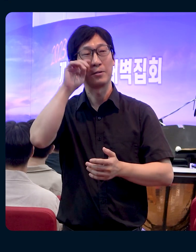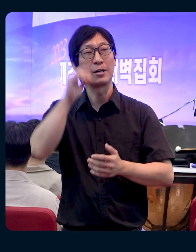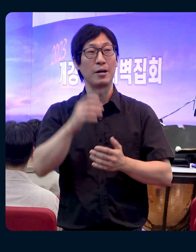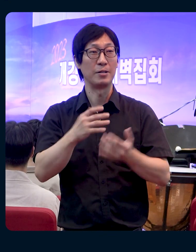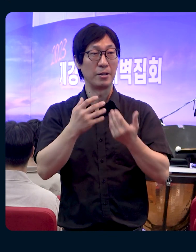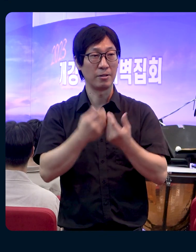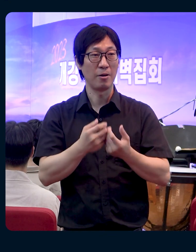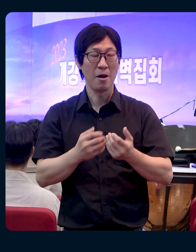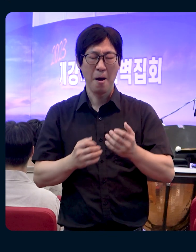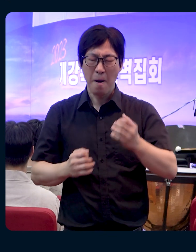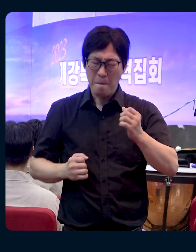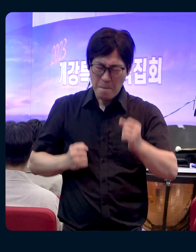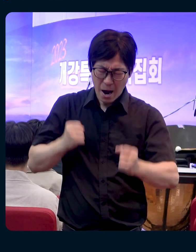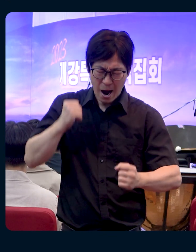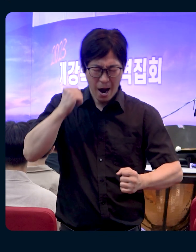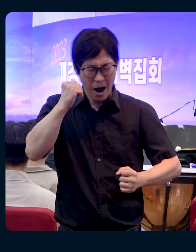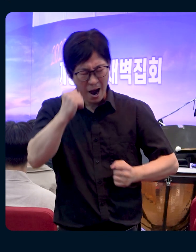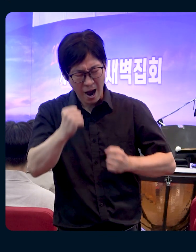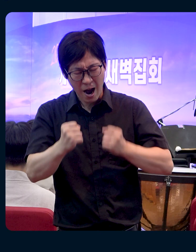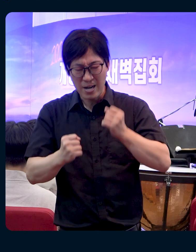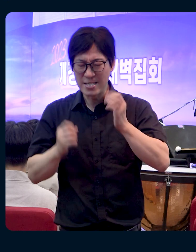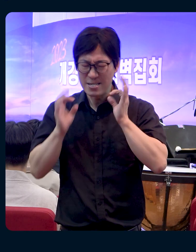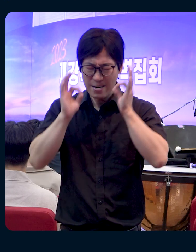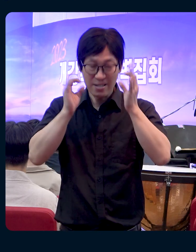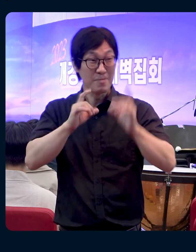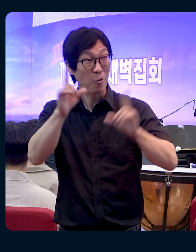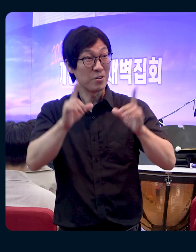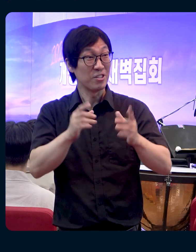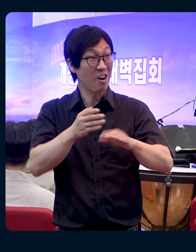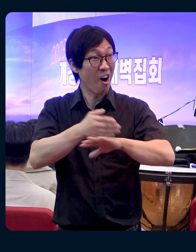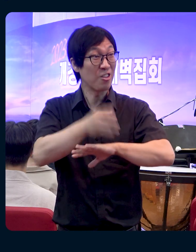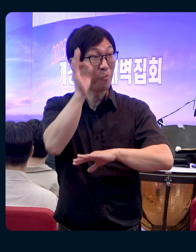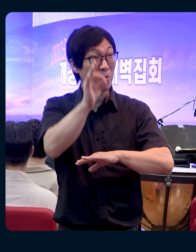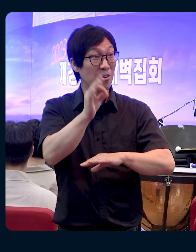그렇죠? 얼마나 정말 전력을 다하죠.